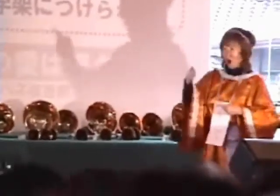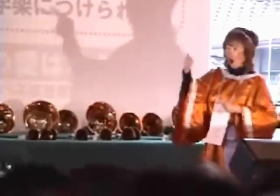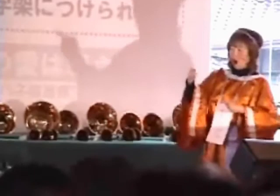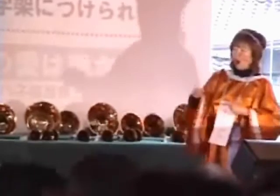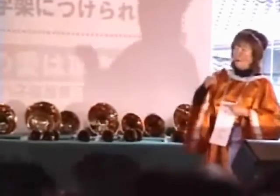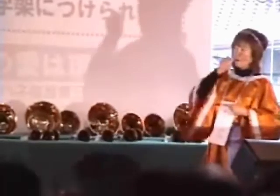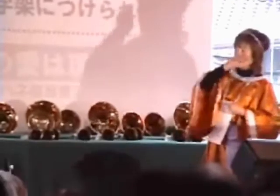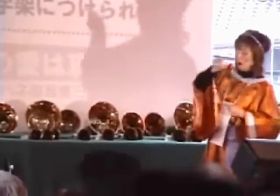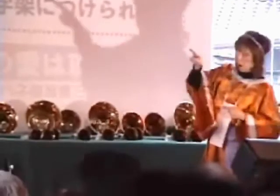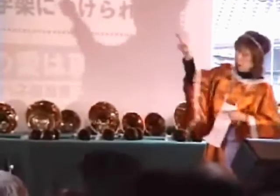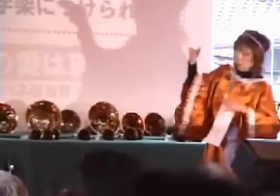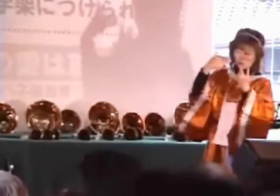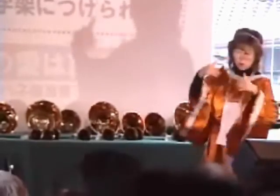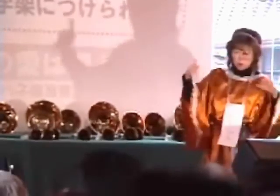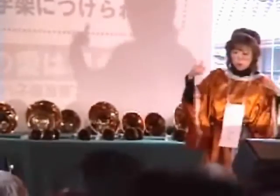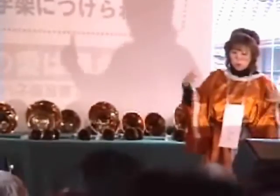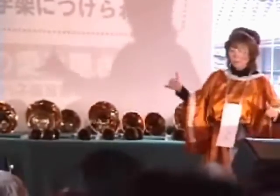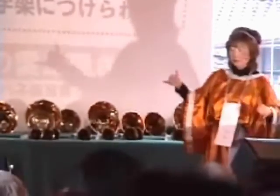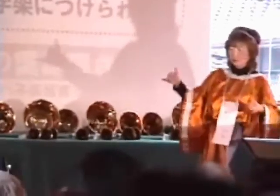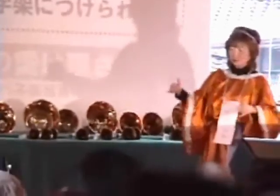い、それを見るならば